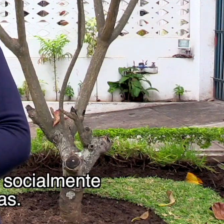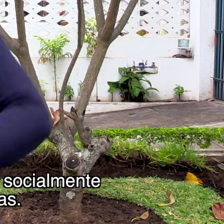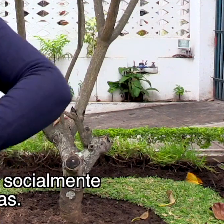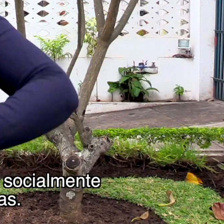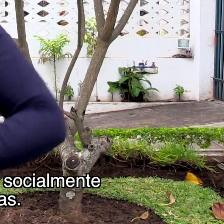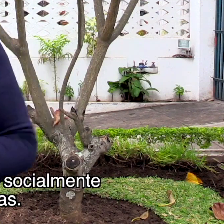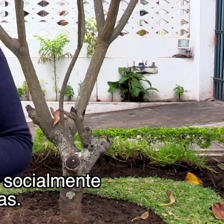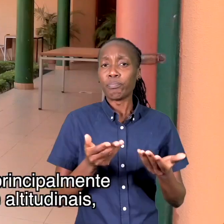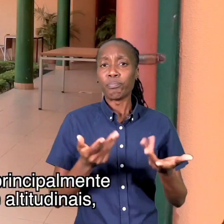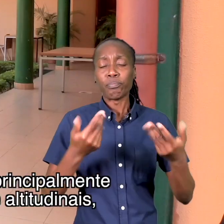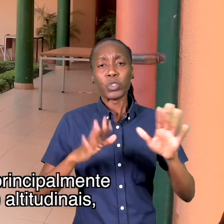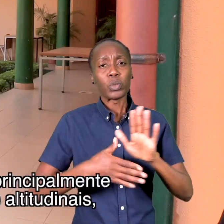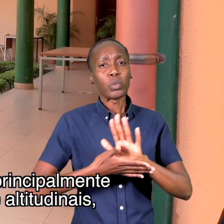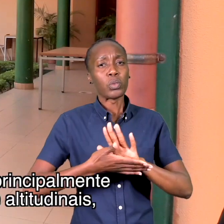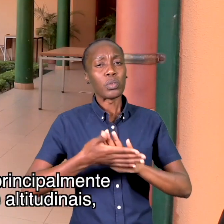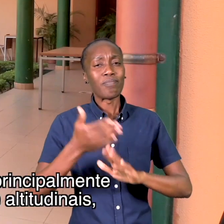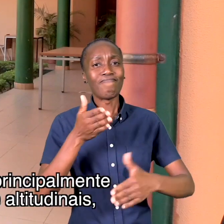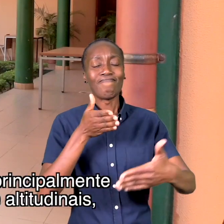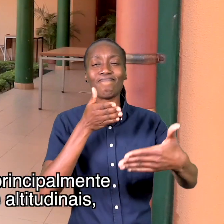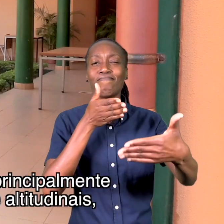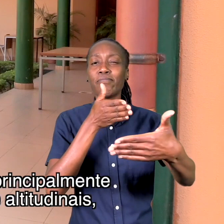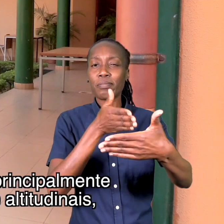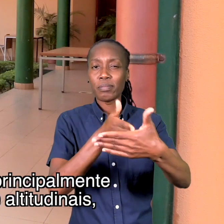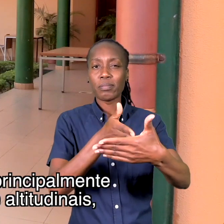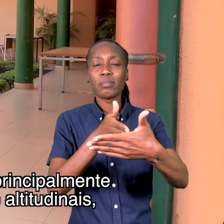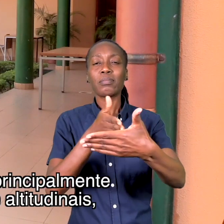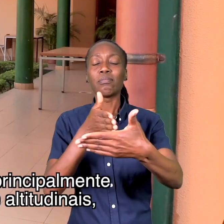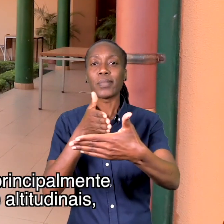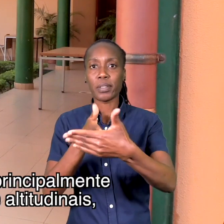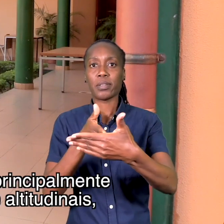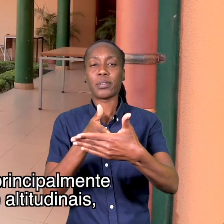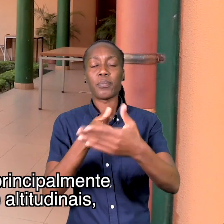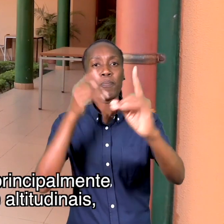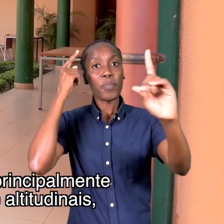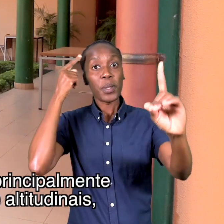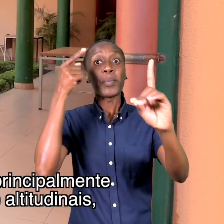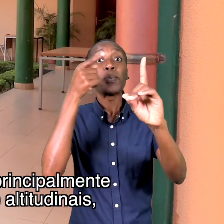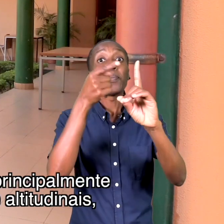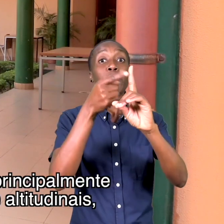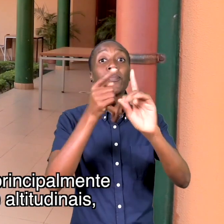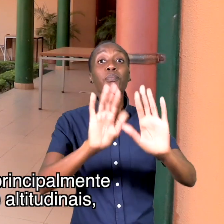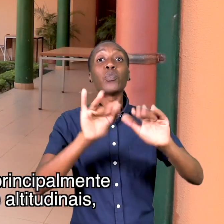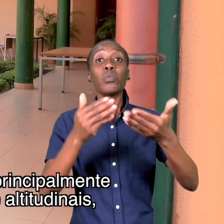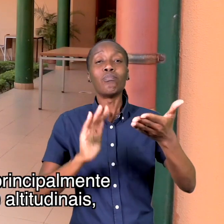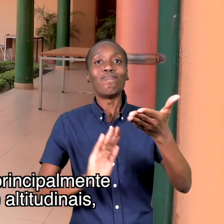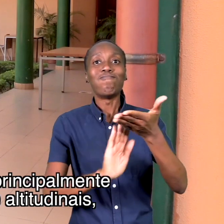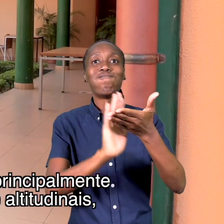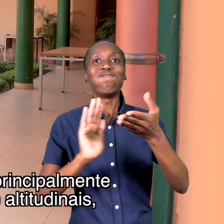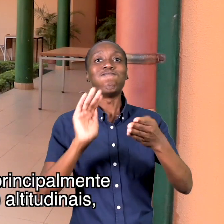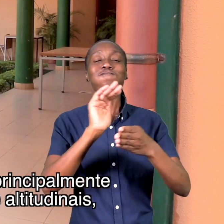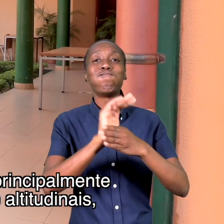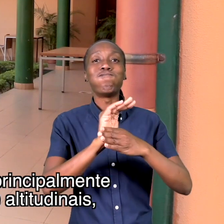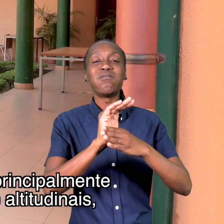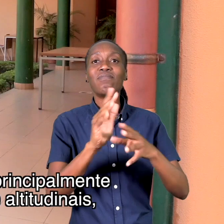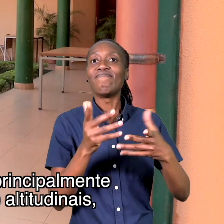eliminadas. Nós identificamos muitas barreiras, principalmente